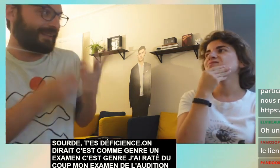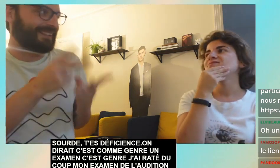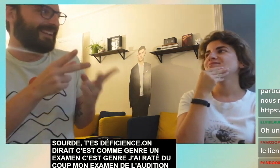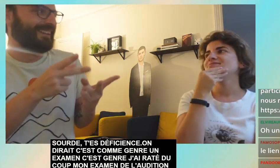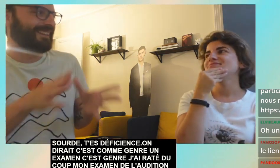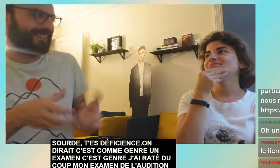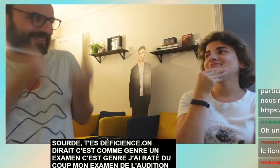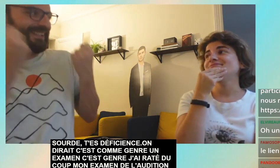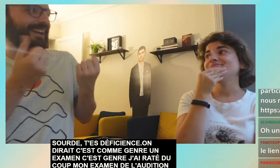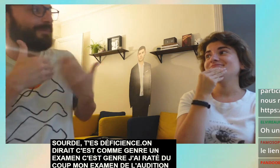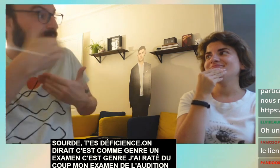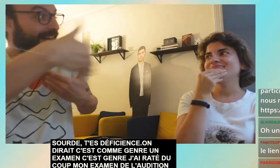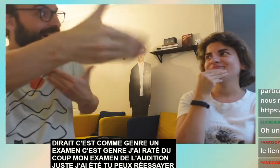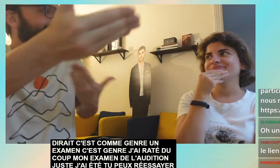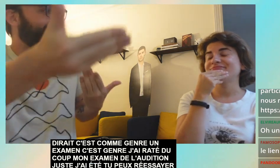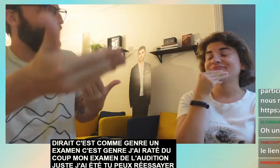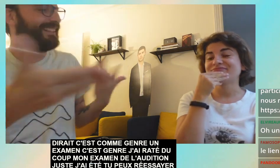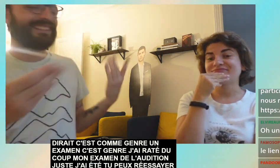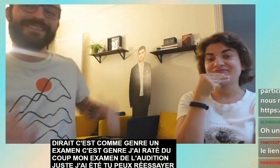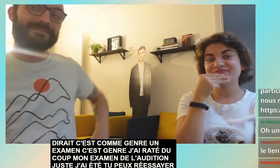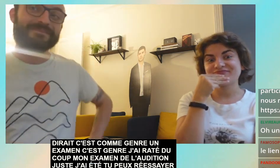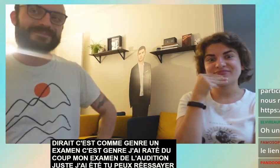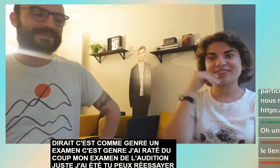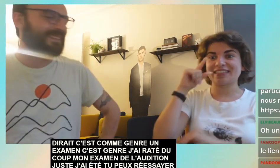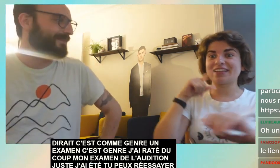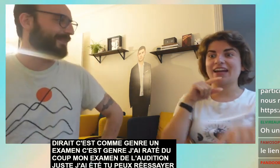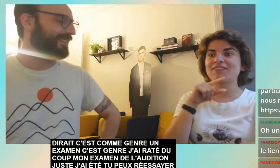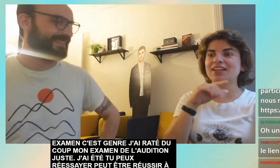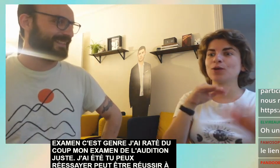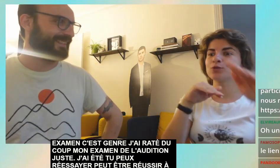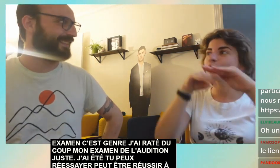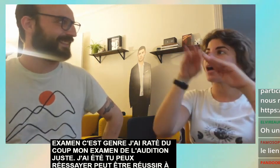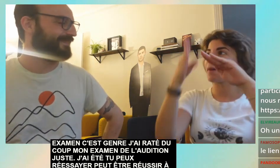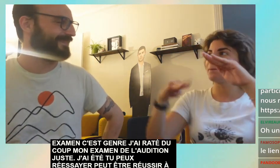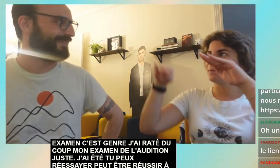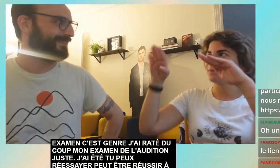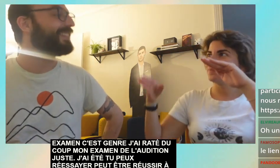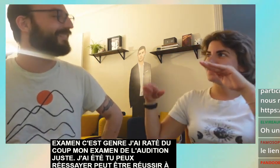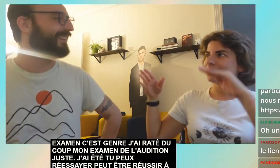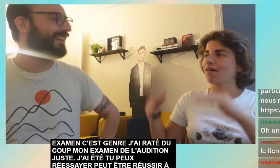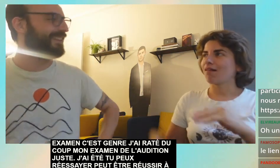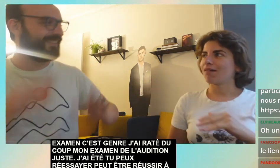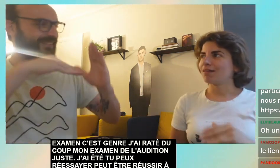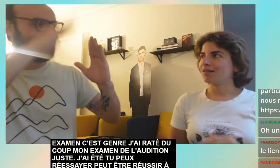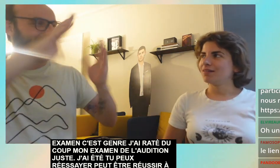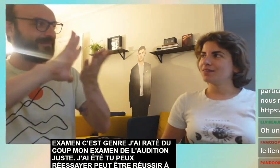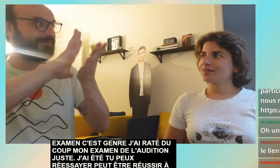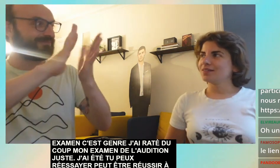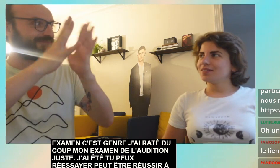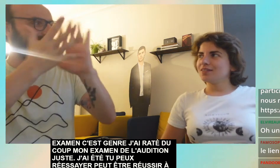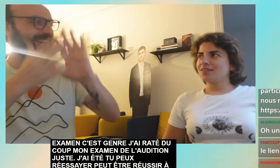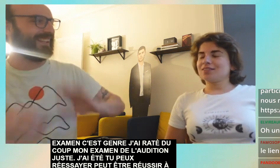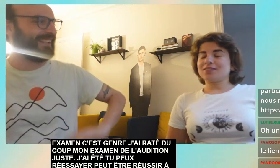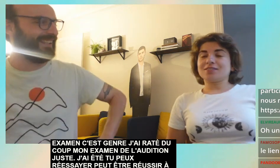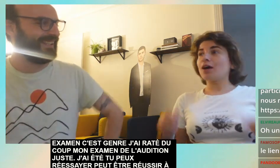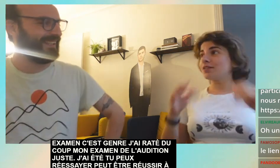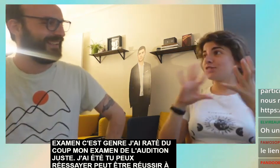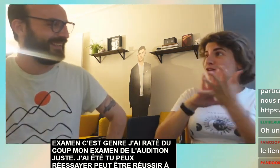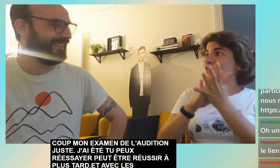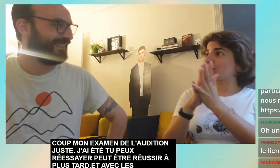Peut-être tu réussiras plus tard. C'est avec les audiogrammes. Oui, l'audiogramme. Ouais, il change un